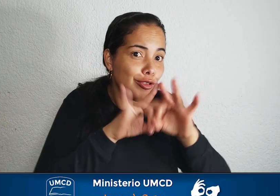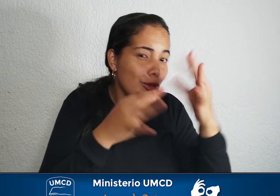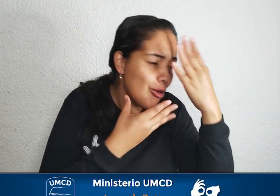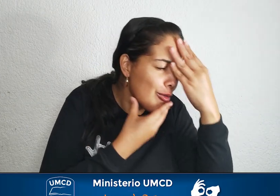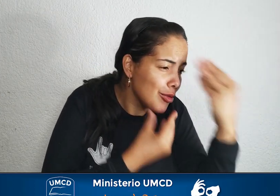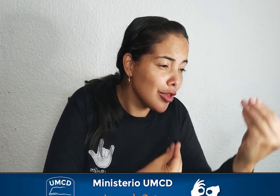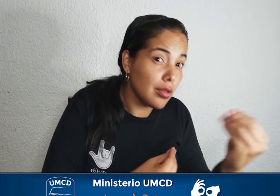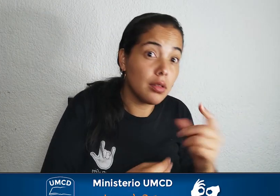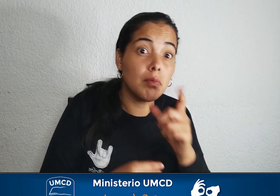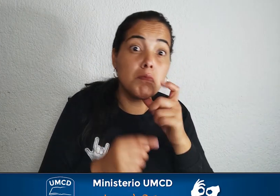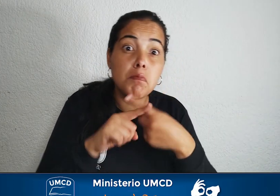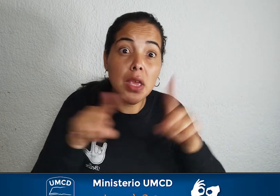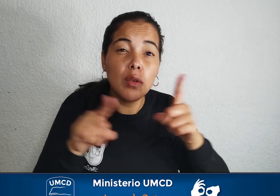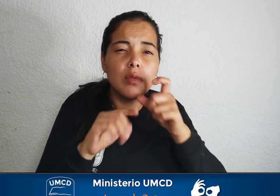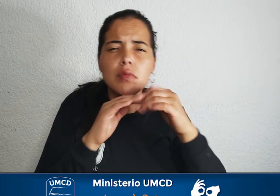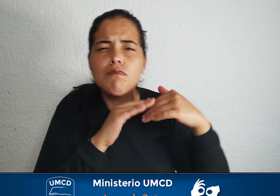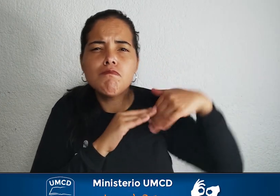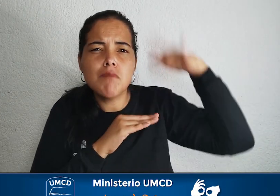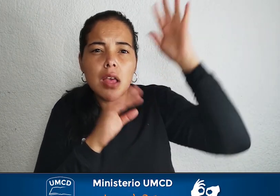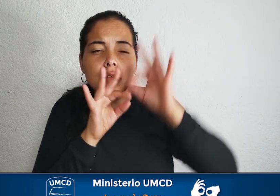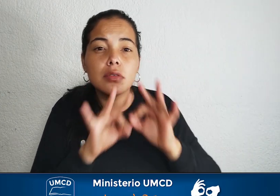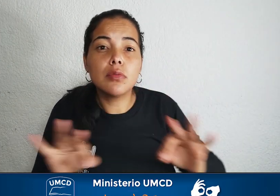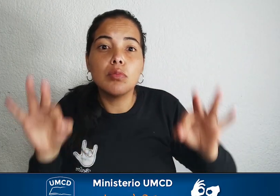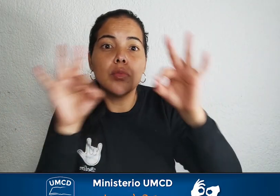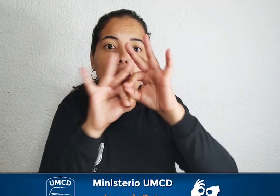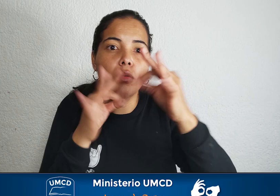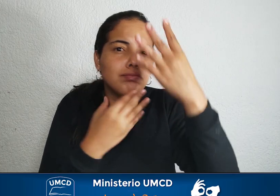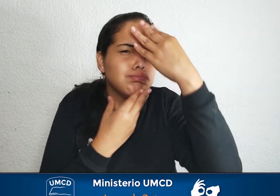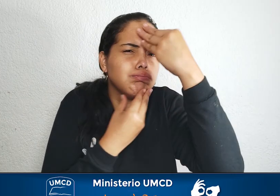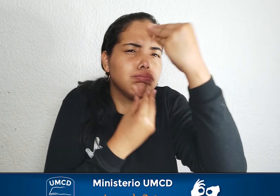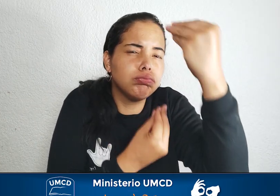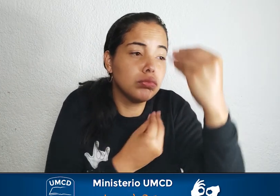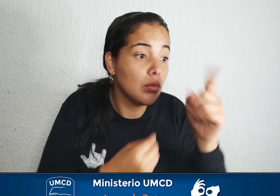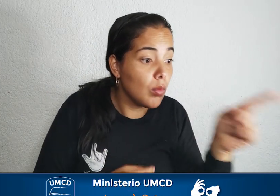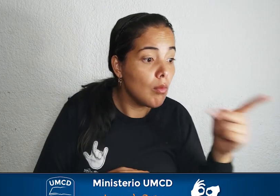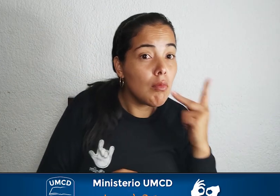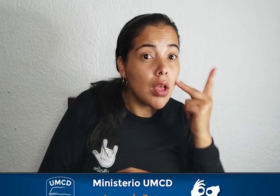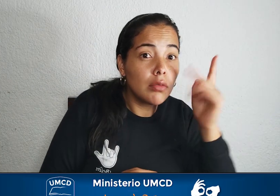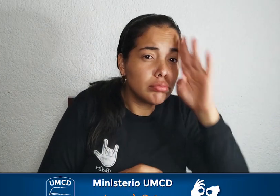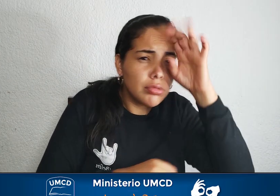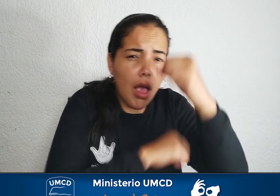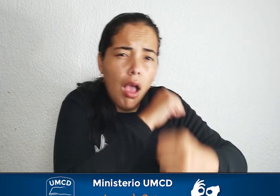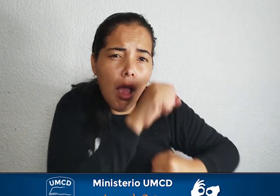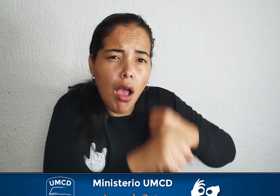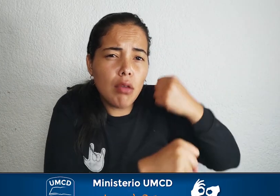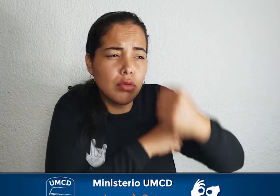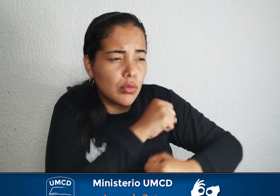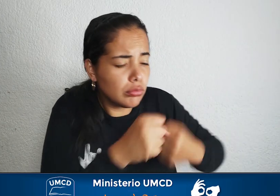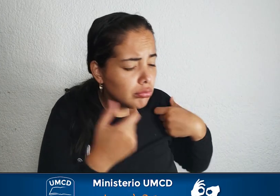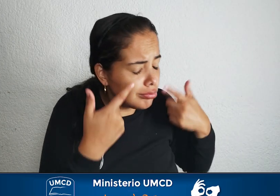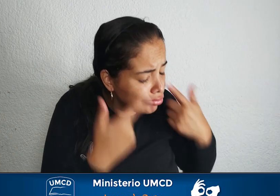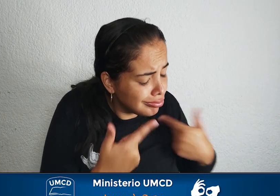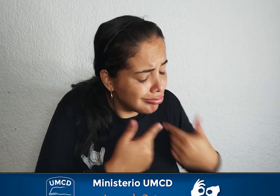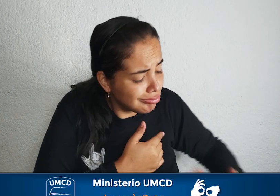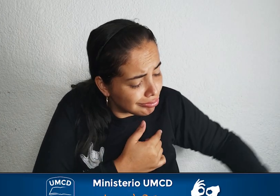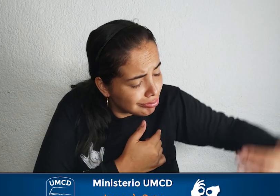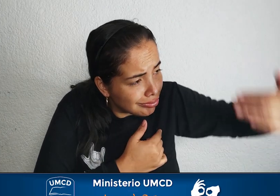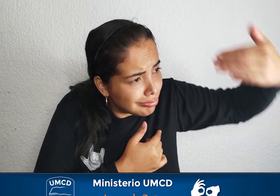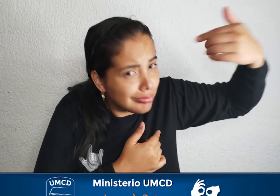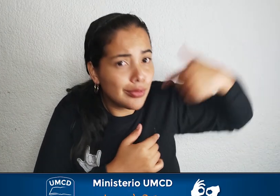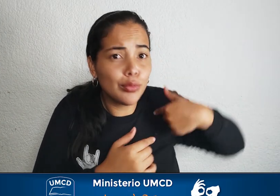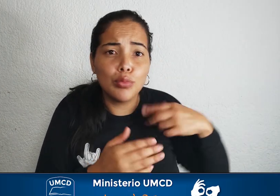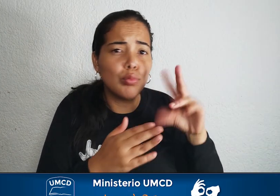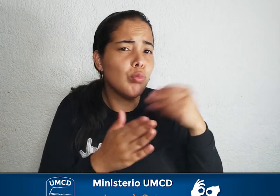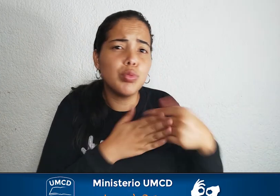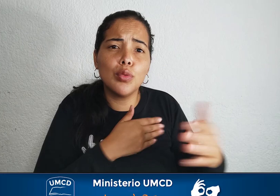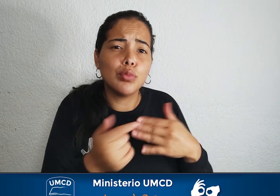honrado. El único que debería ser honrado, es lo que se enseña, es aquel que ha pasado años cuidando de aquel hijo, que aunque